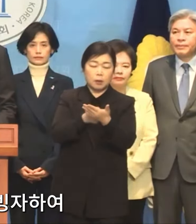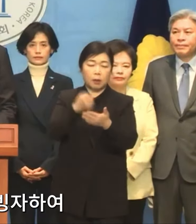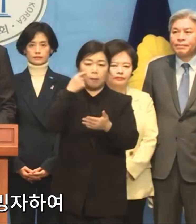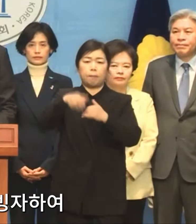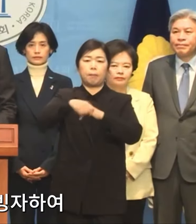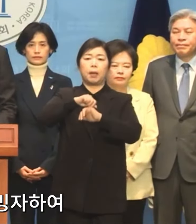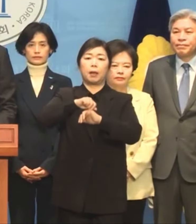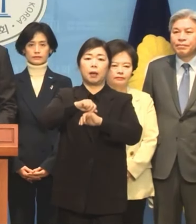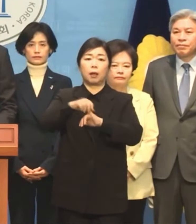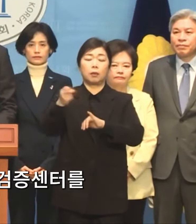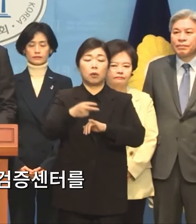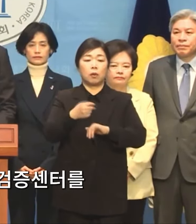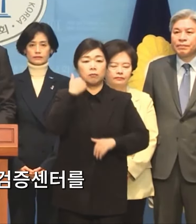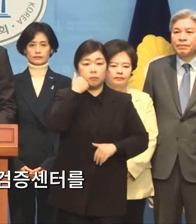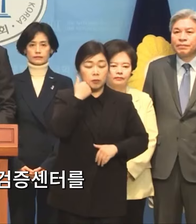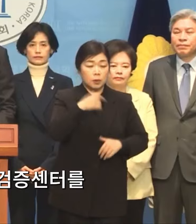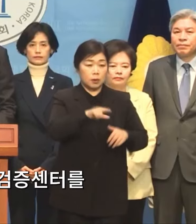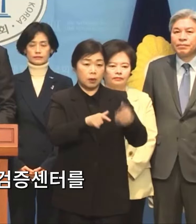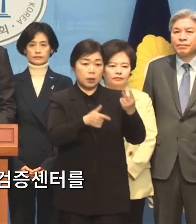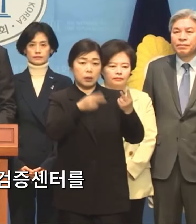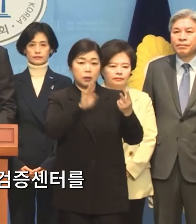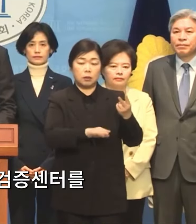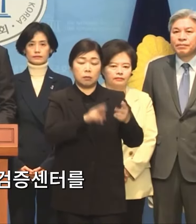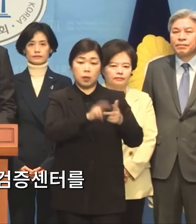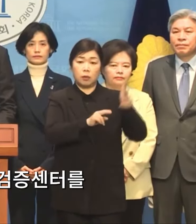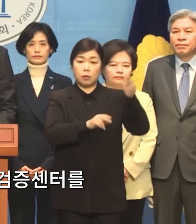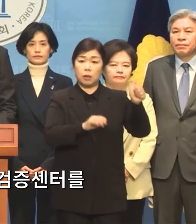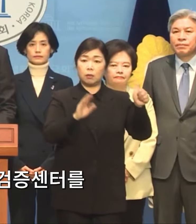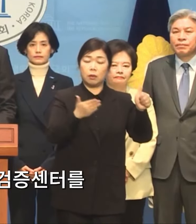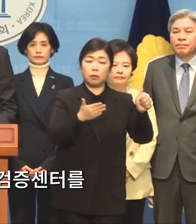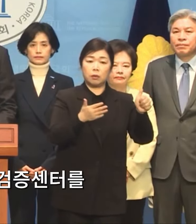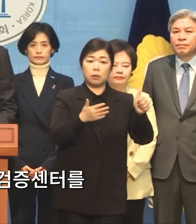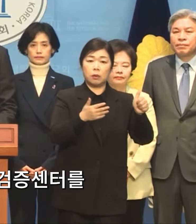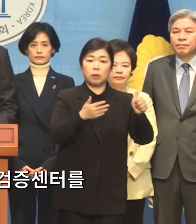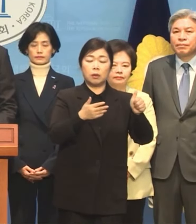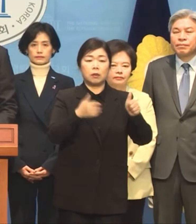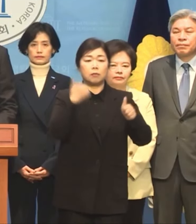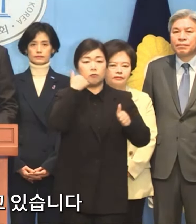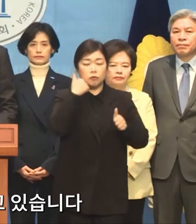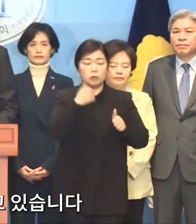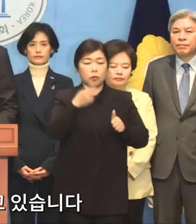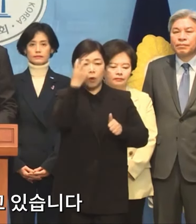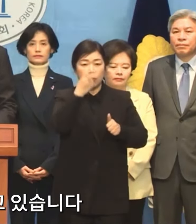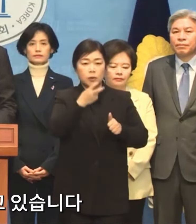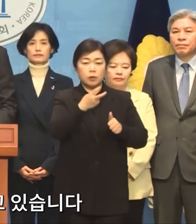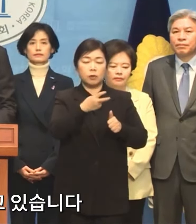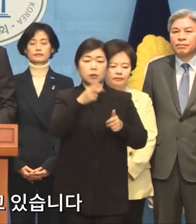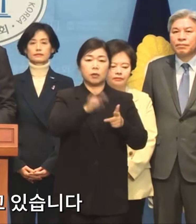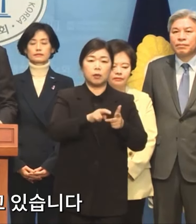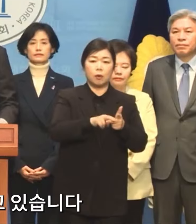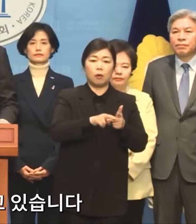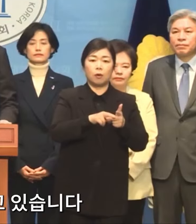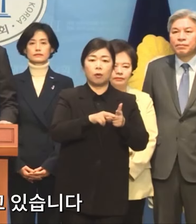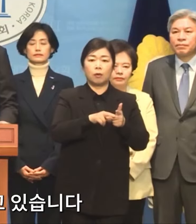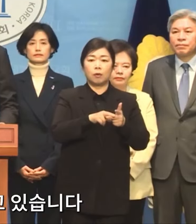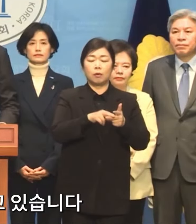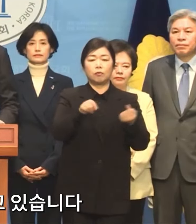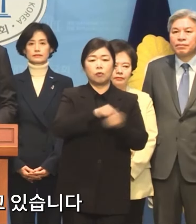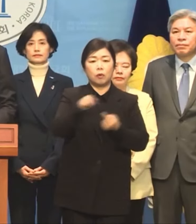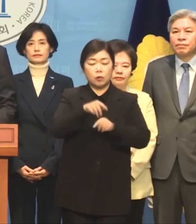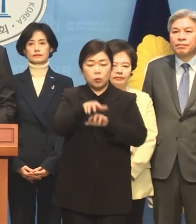검증을 빙자하여 이급 센터이 보임되는 신원검증 센터를 신설하여 조직을 운영중인 것으로 알고